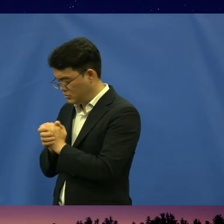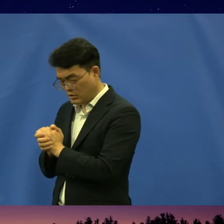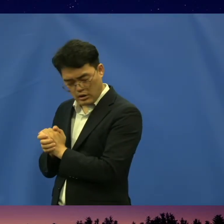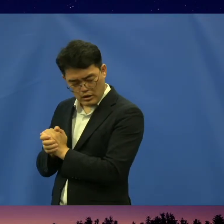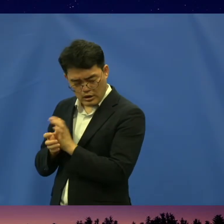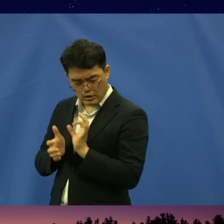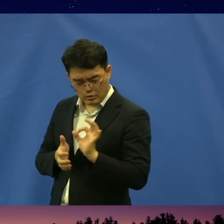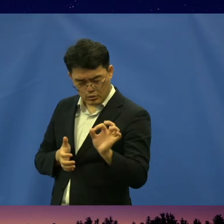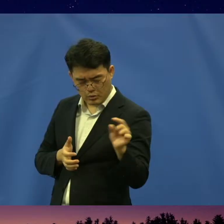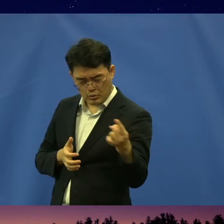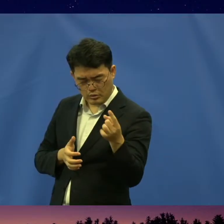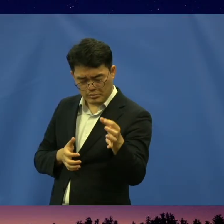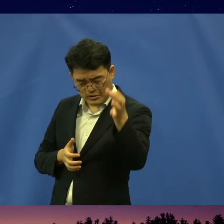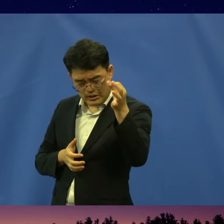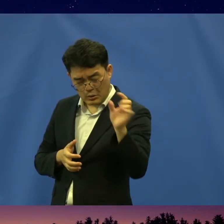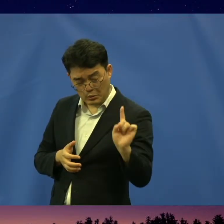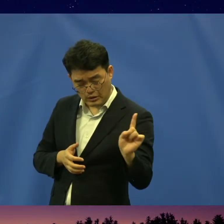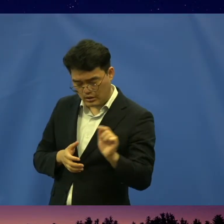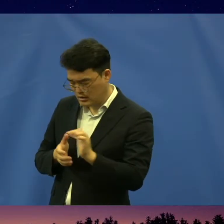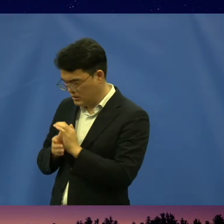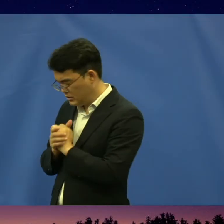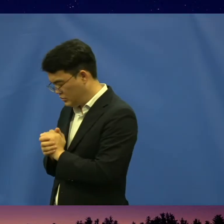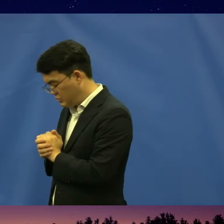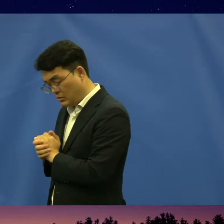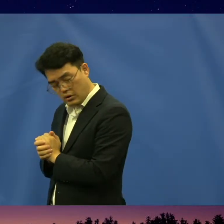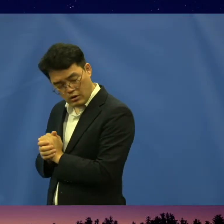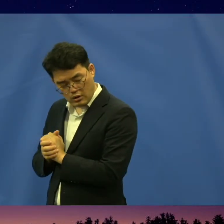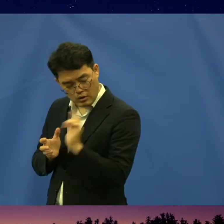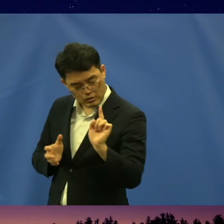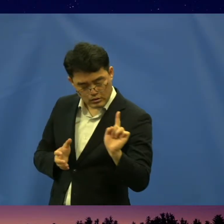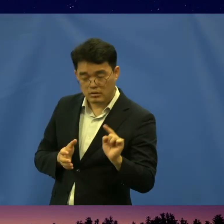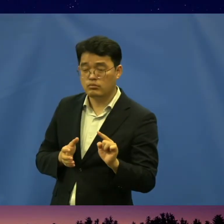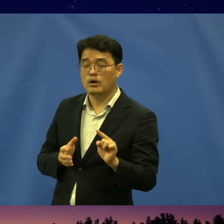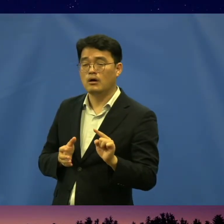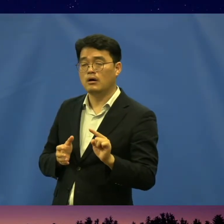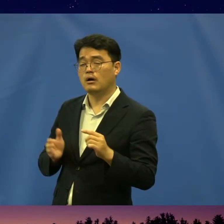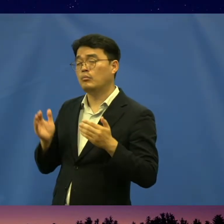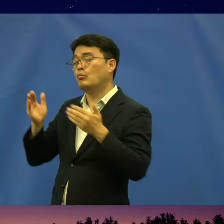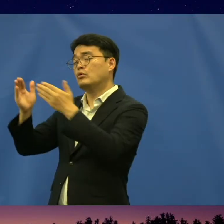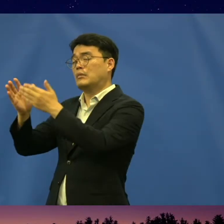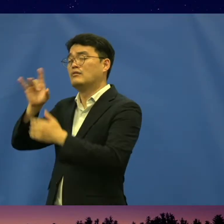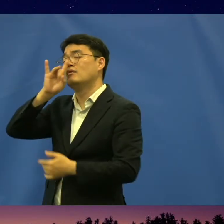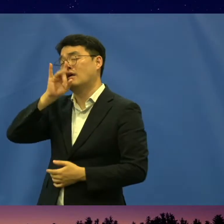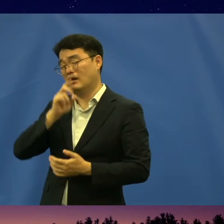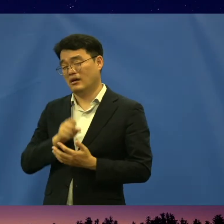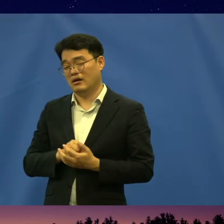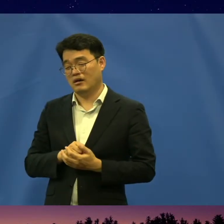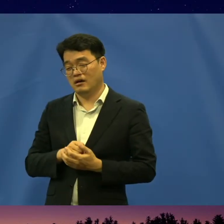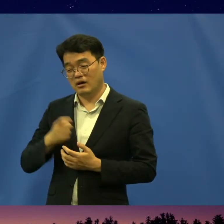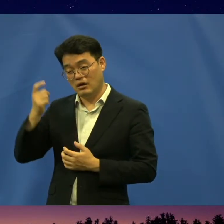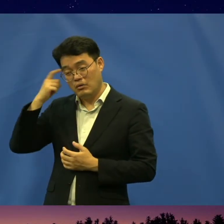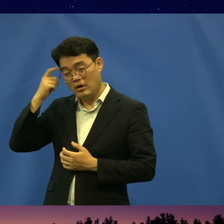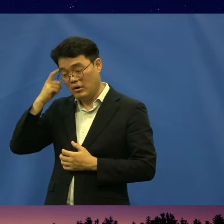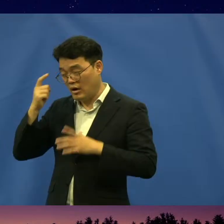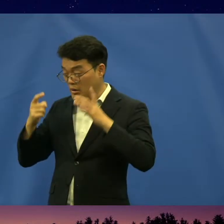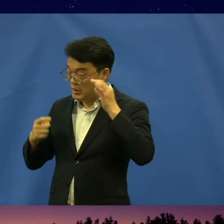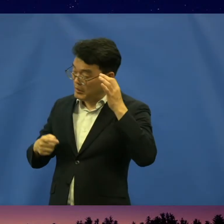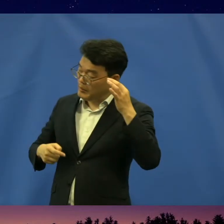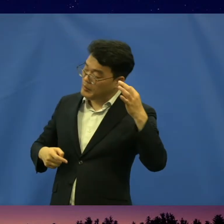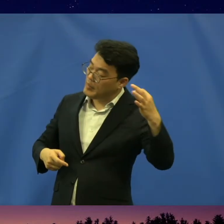낼 게 많은데 뭐 이 집 그 몰입이 안 되니까 산만한 거예요. 불편한 생각들이 막 정리가 안 됐네.